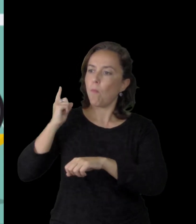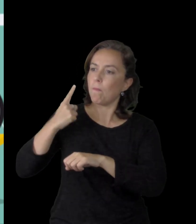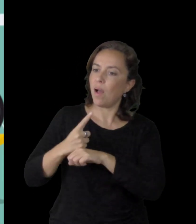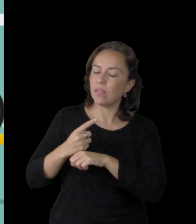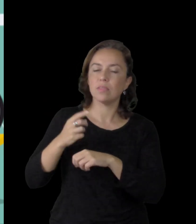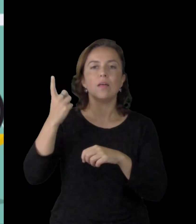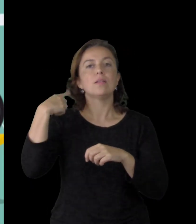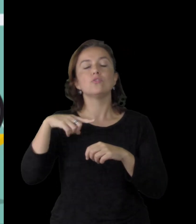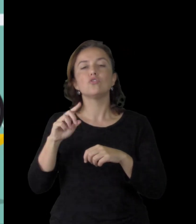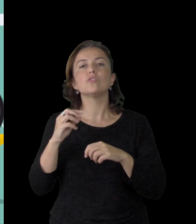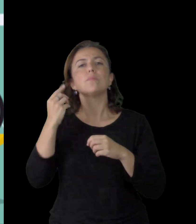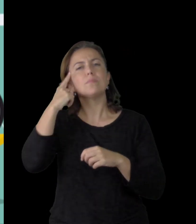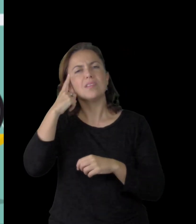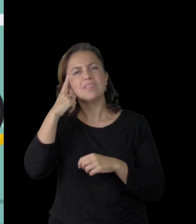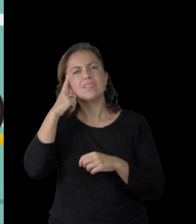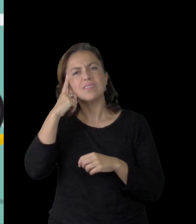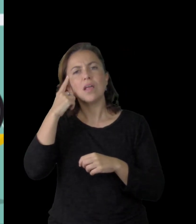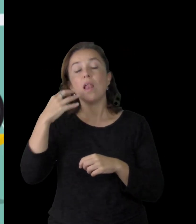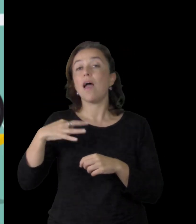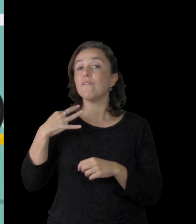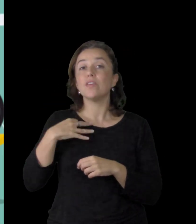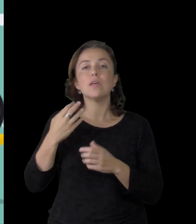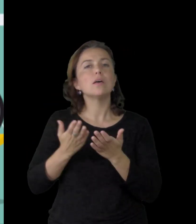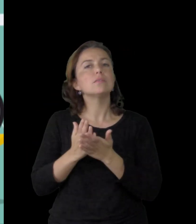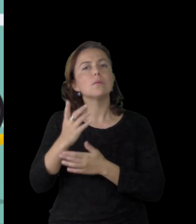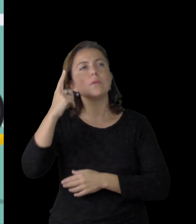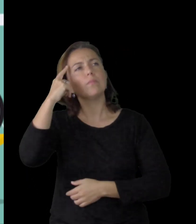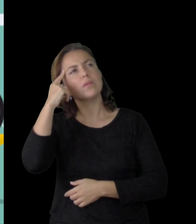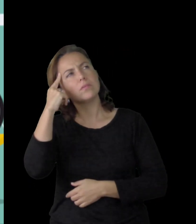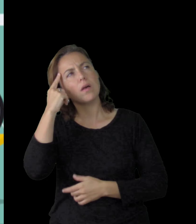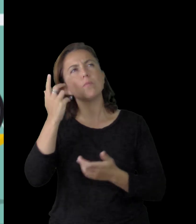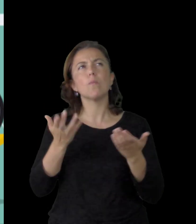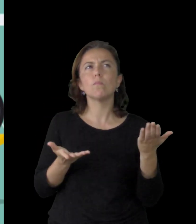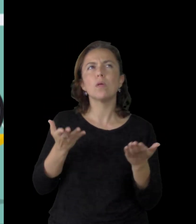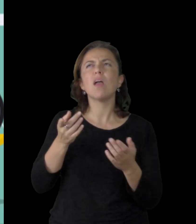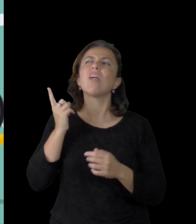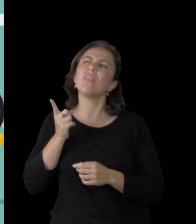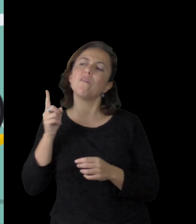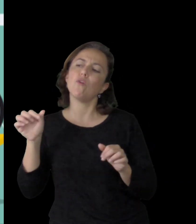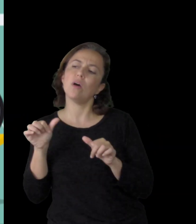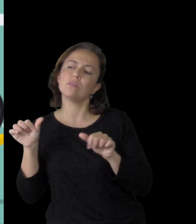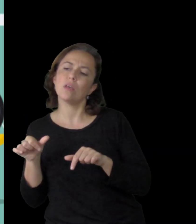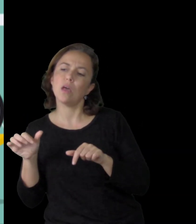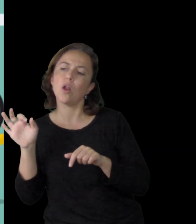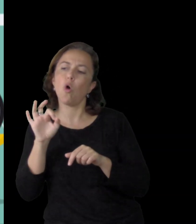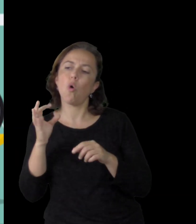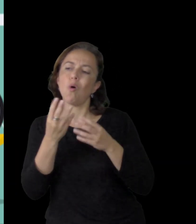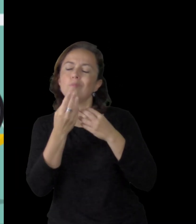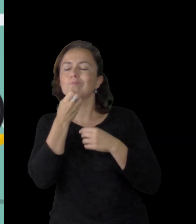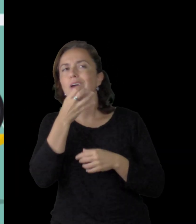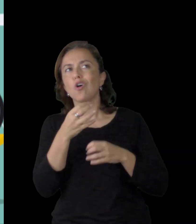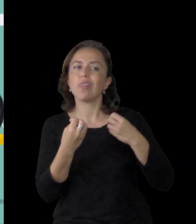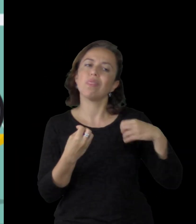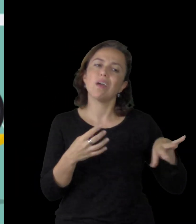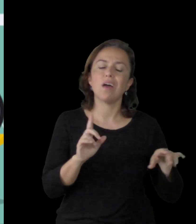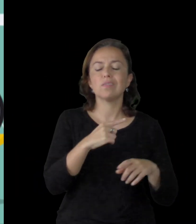estamos poniendo en la balanza lo que tenemos que hacer, lo que tenemos que dejar de lado, cuánto tiempo nos